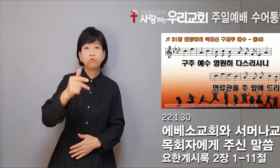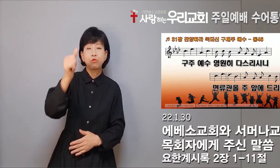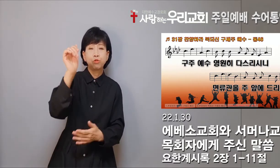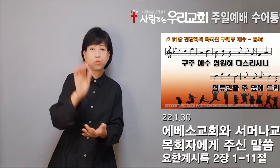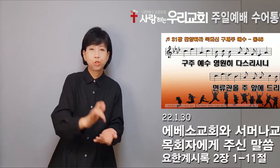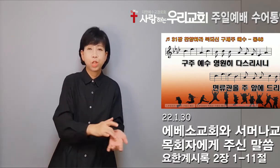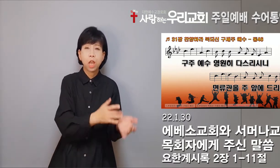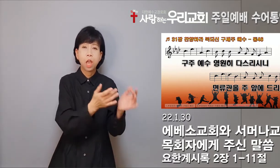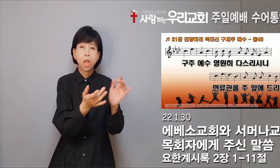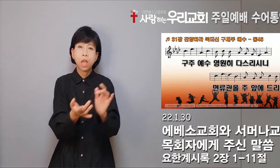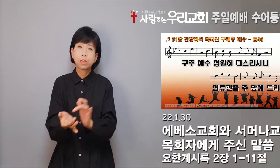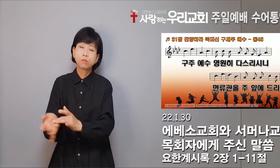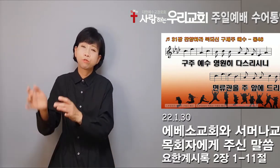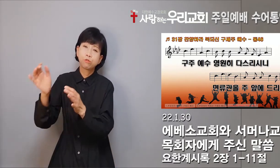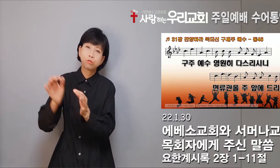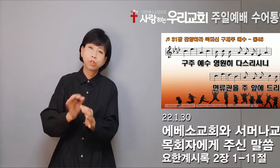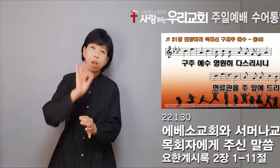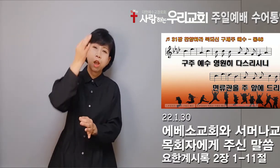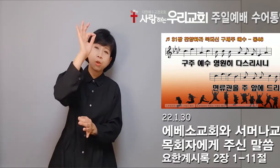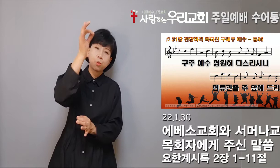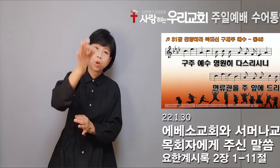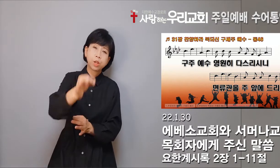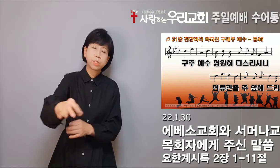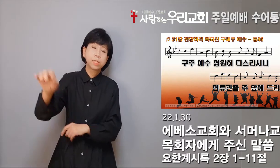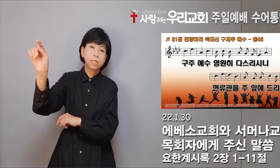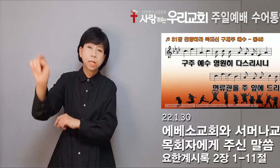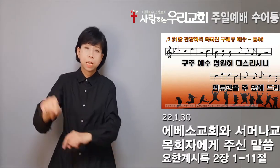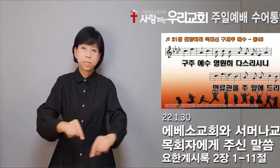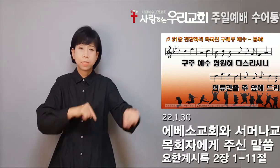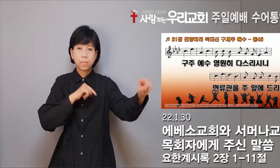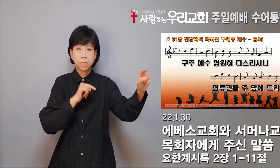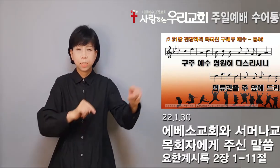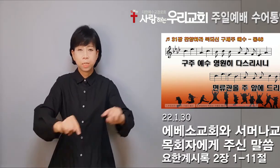영원히 다스리시니